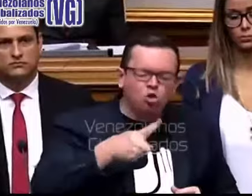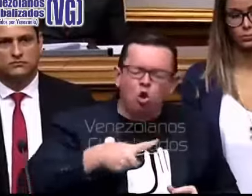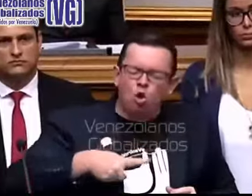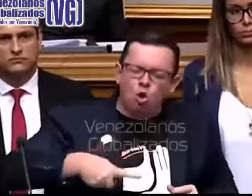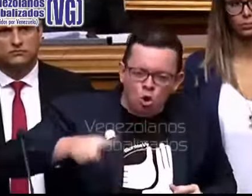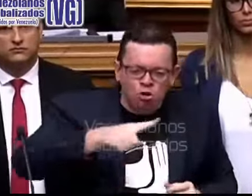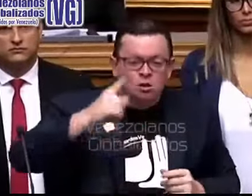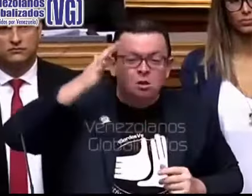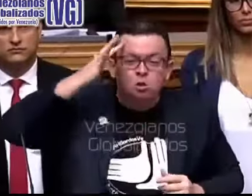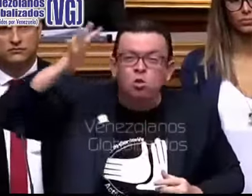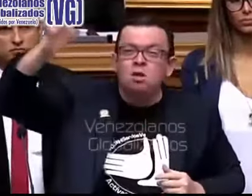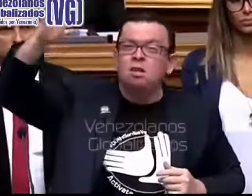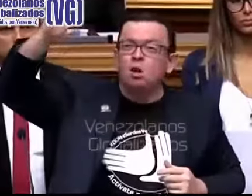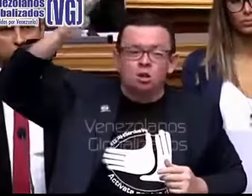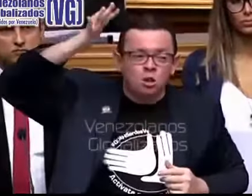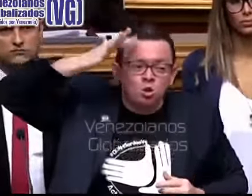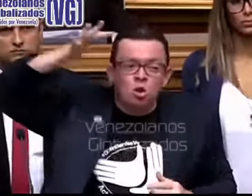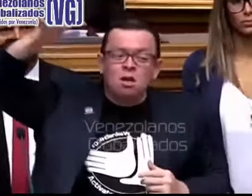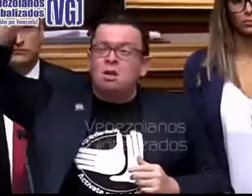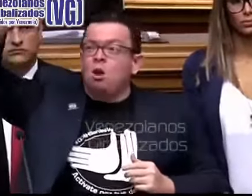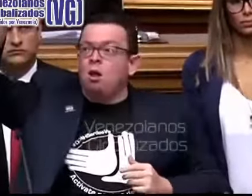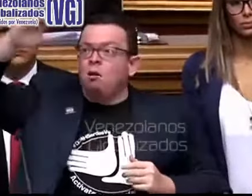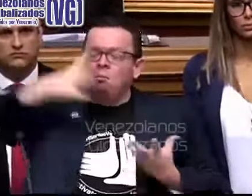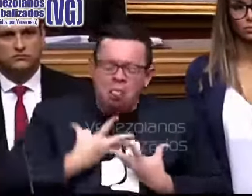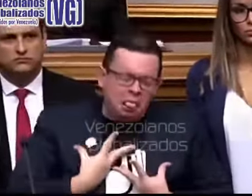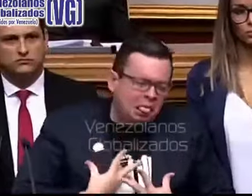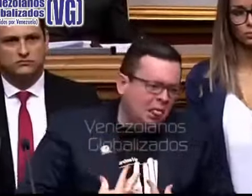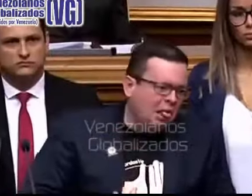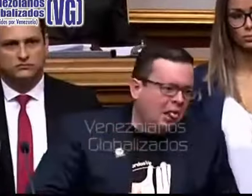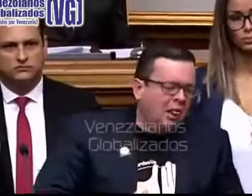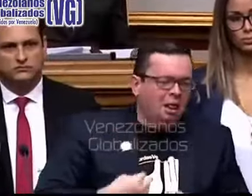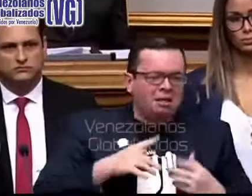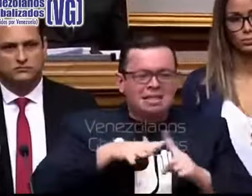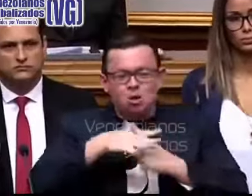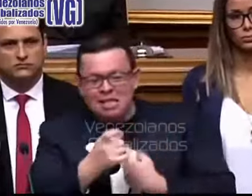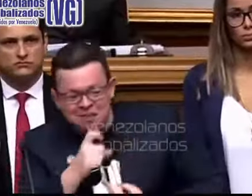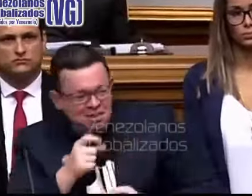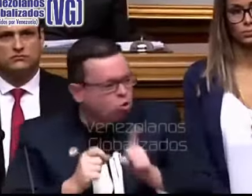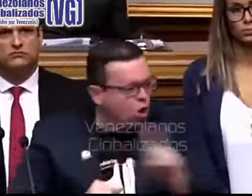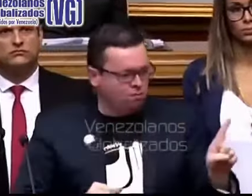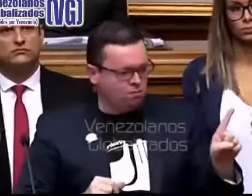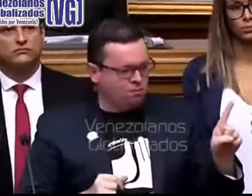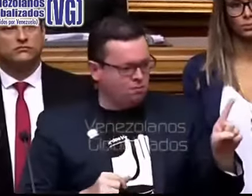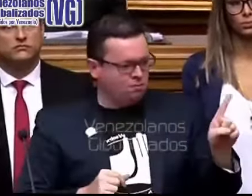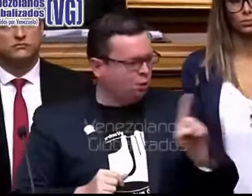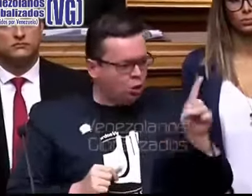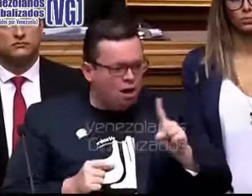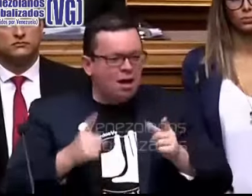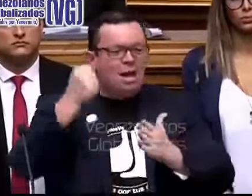venezolanos, a todos los hombres y a las mujeres, que si tienen un sueño, no se depriman por la situación tan